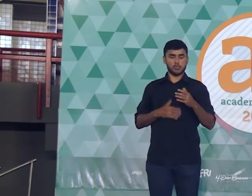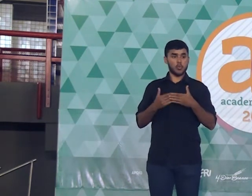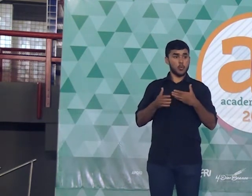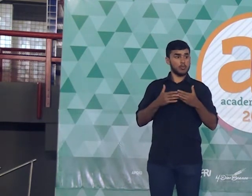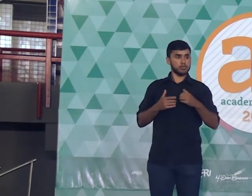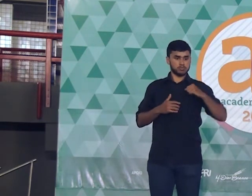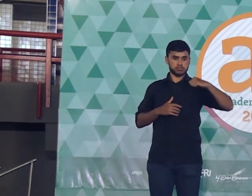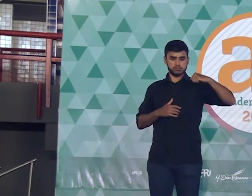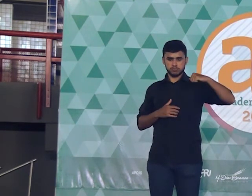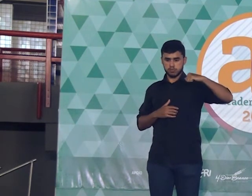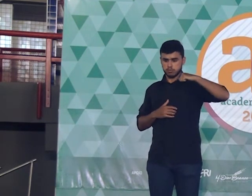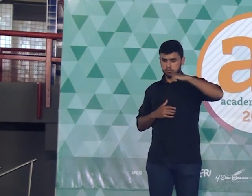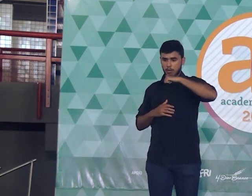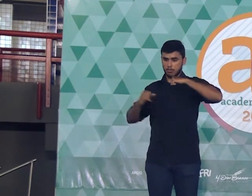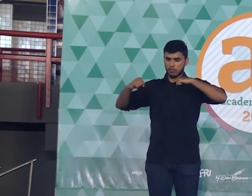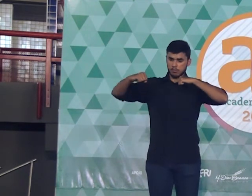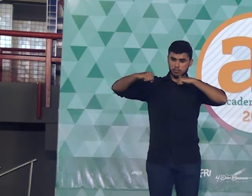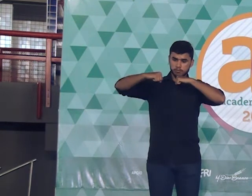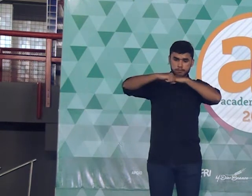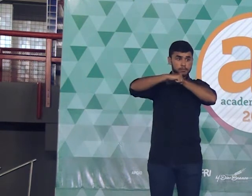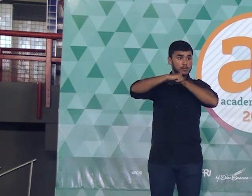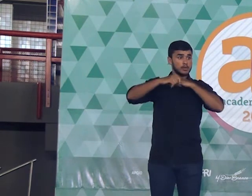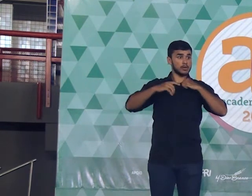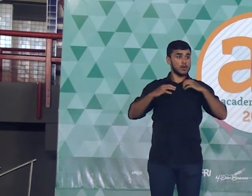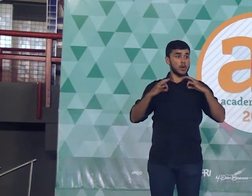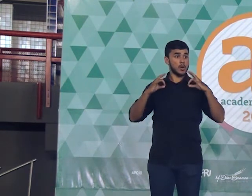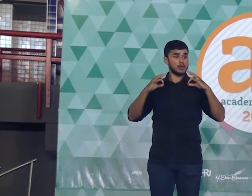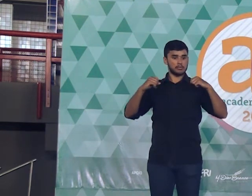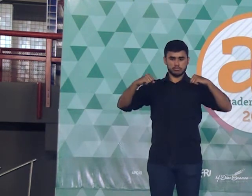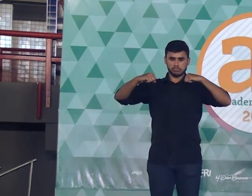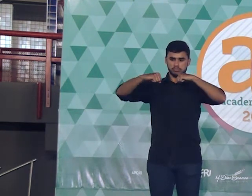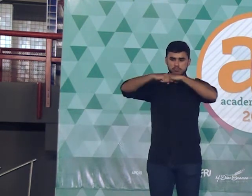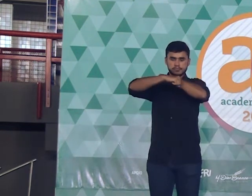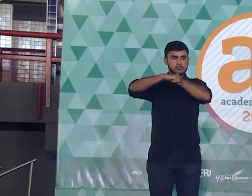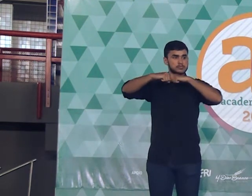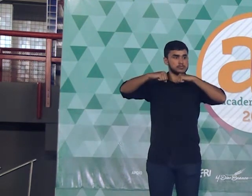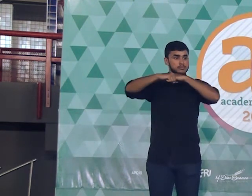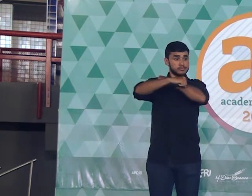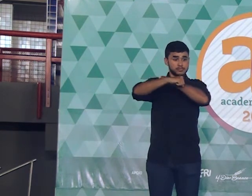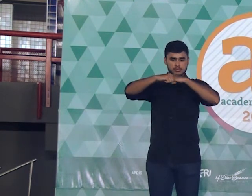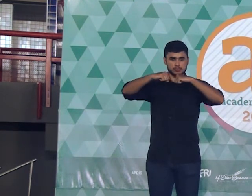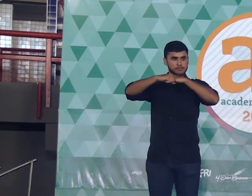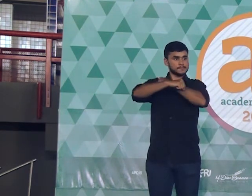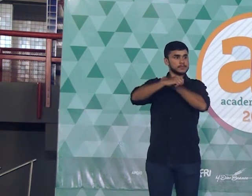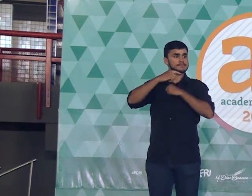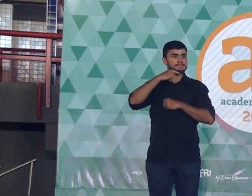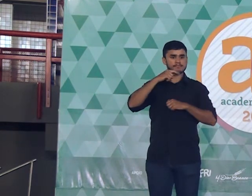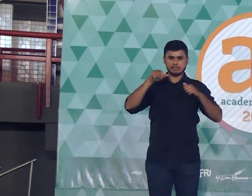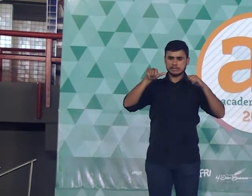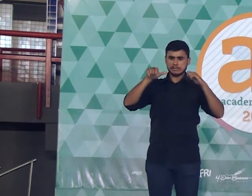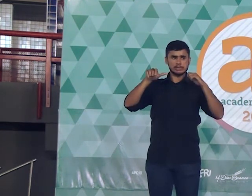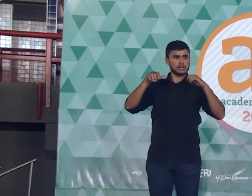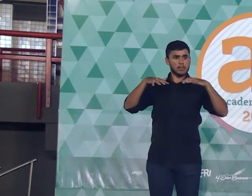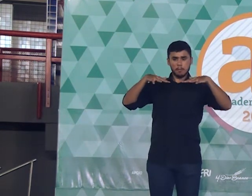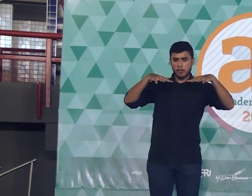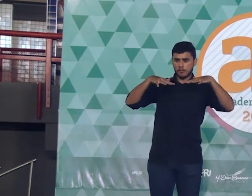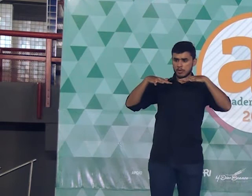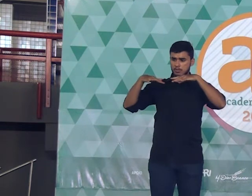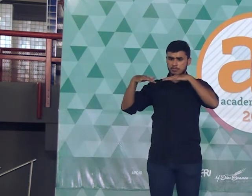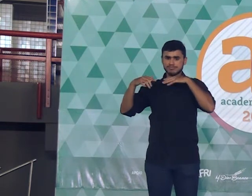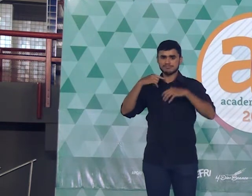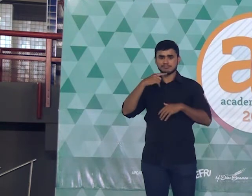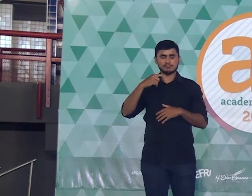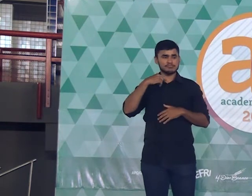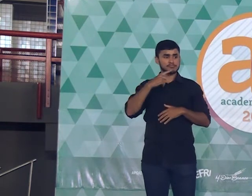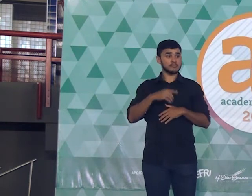no mesmo sentido, um atrapalha o outro a alcançá-lo. Se um atrapalha o